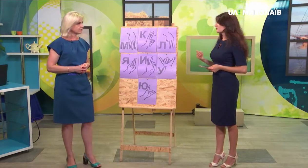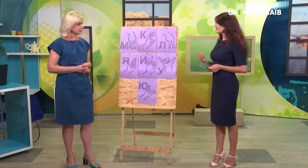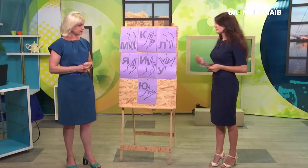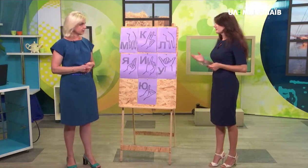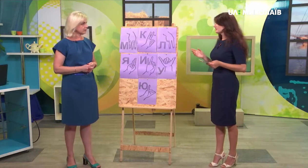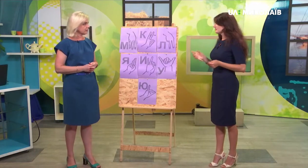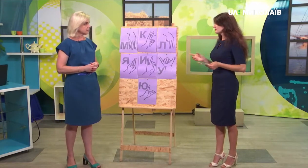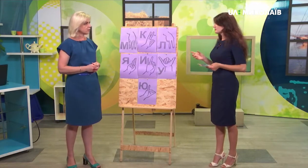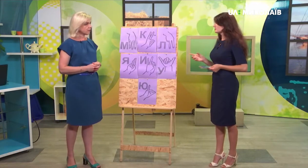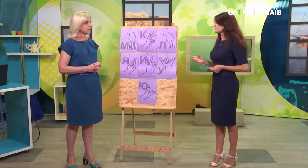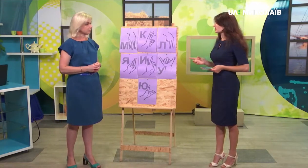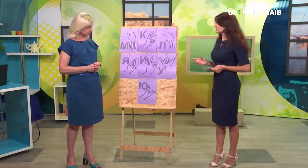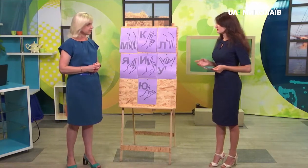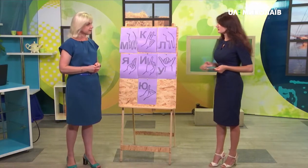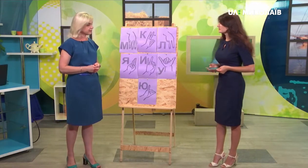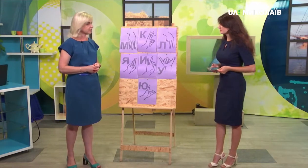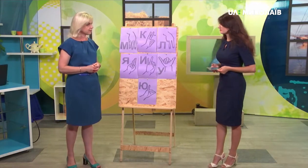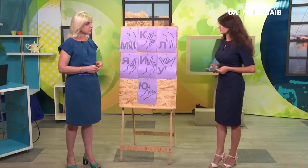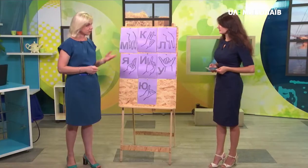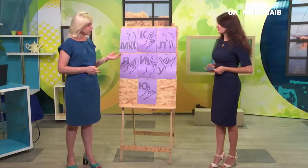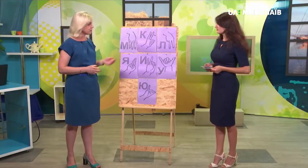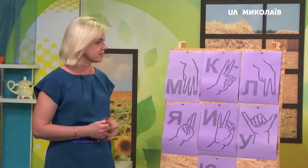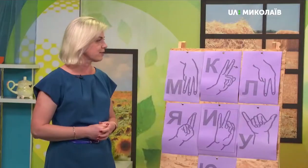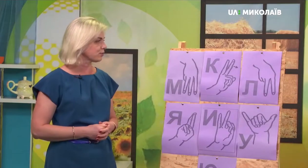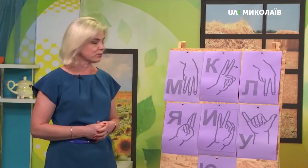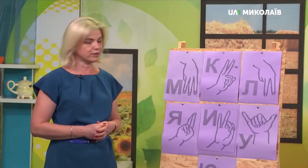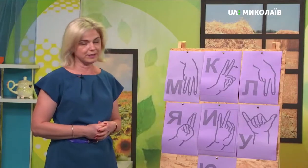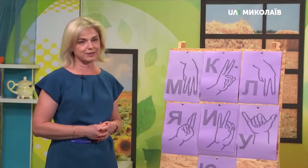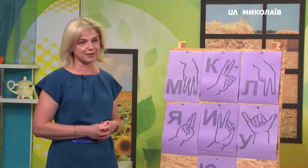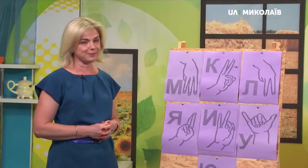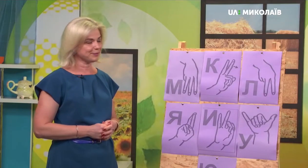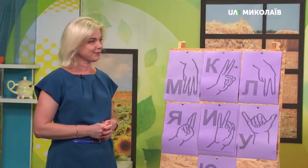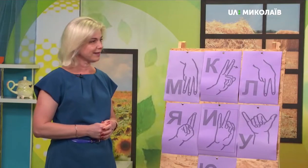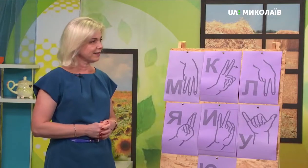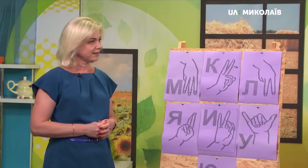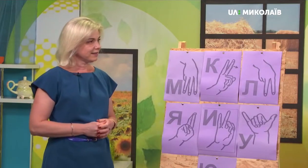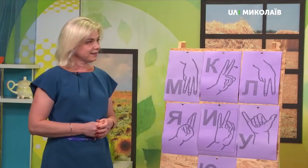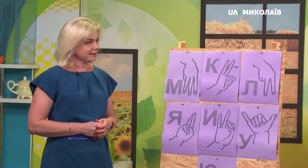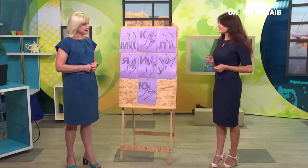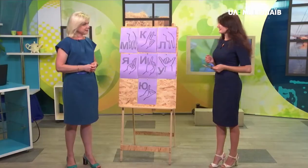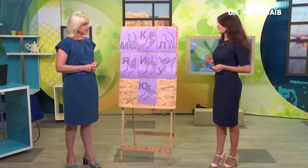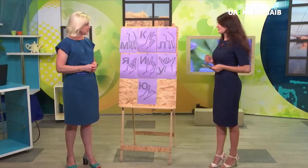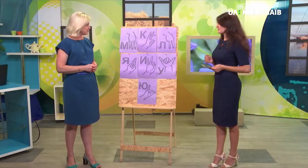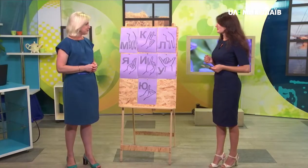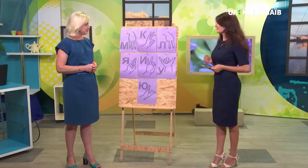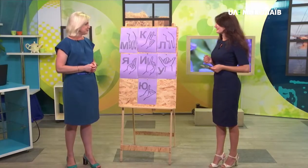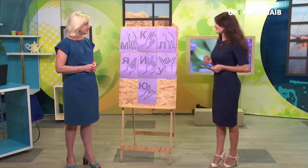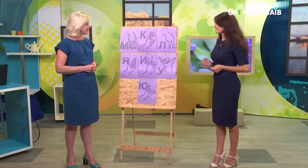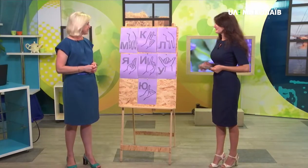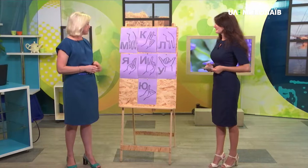да, і словосполучення. Так, вже коли знаємо літери. Ну, давайте тоді все ж таки розпочнемо з літер. Так,